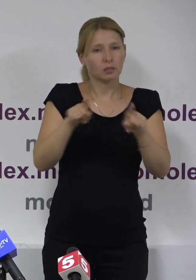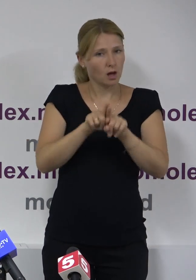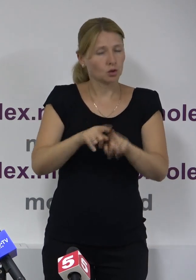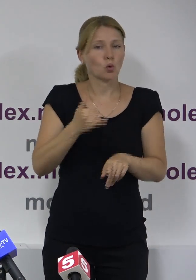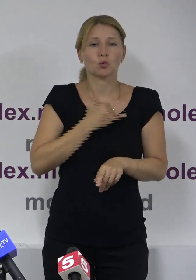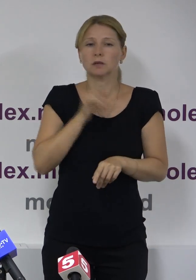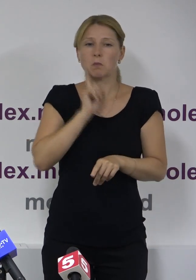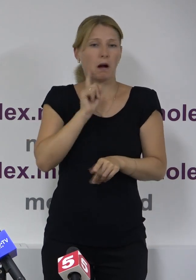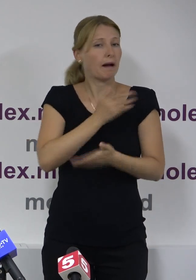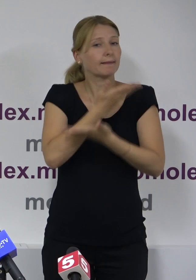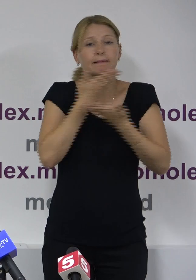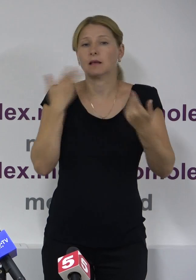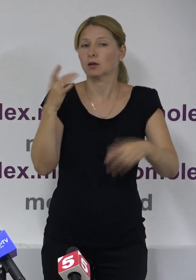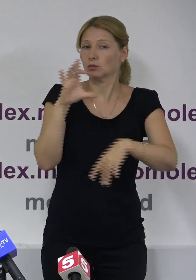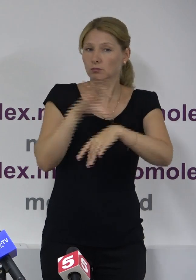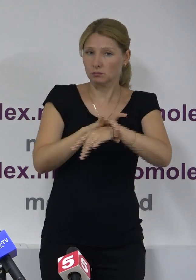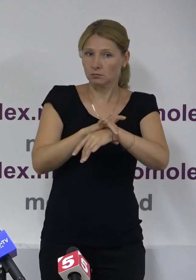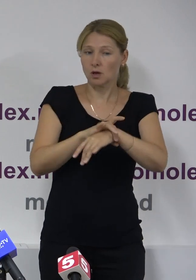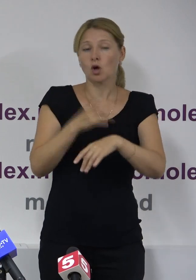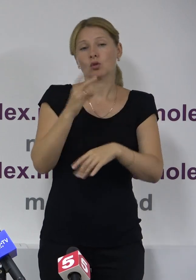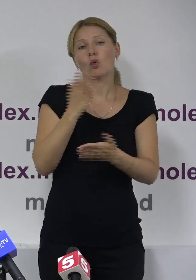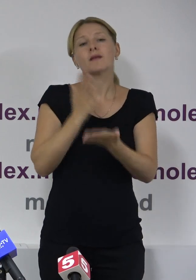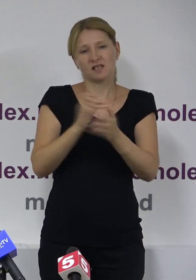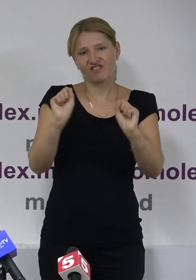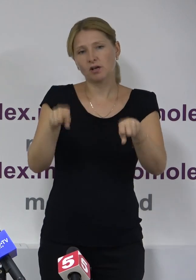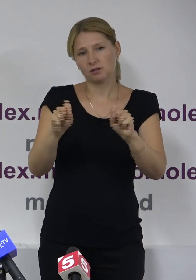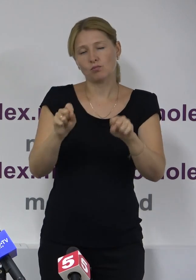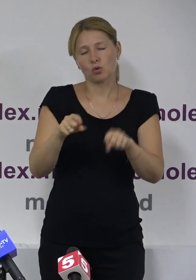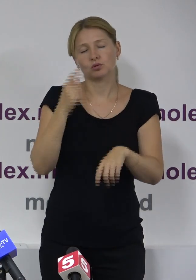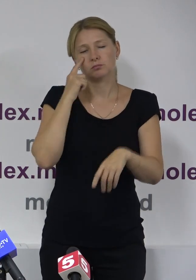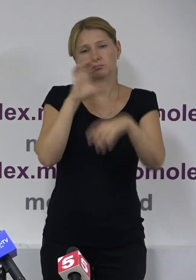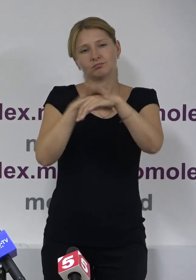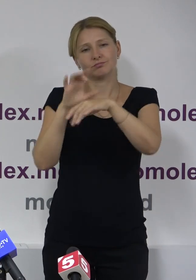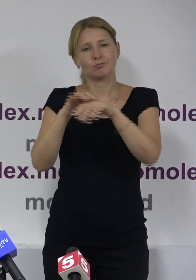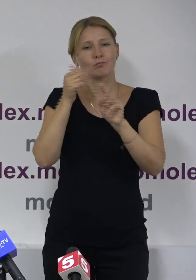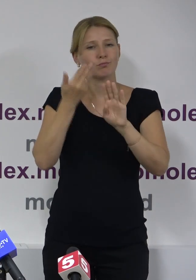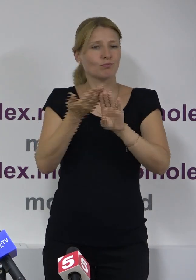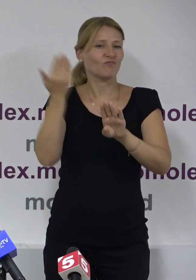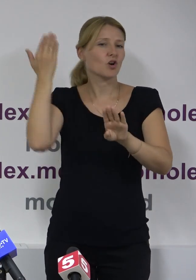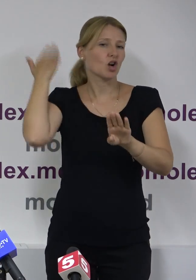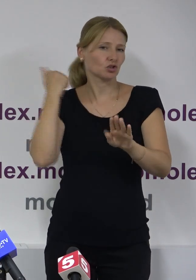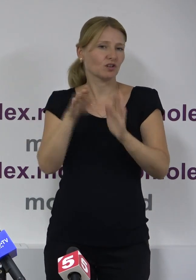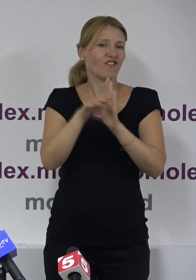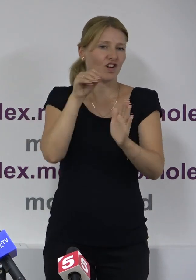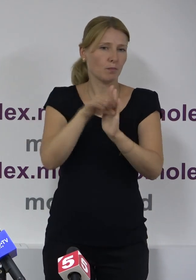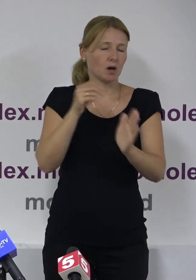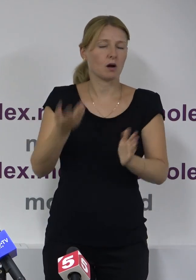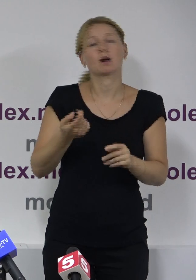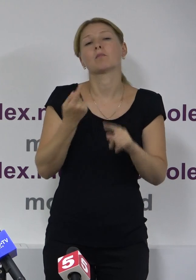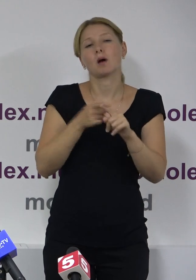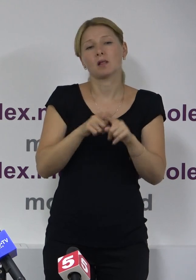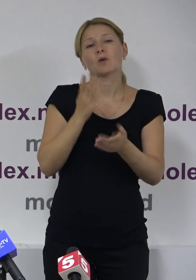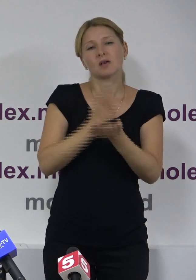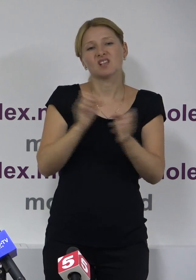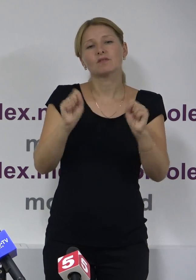avem constatări, doar am reiterat acele tendințe care au fost observate în alegerile precedente și tendința este